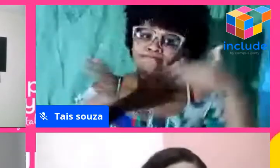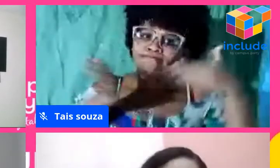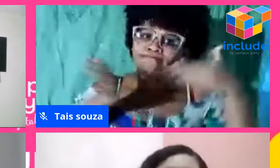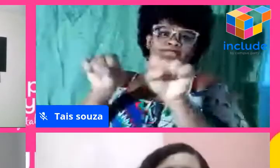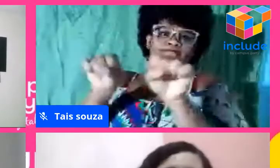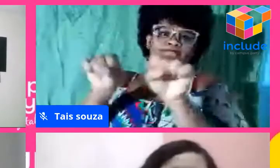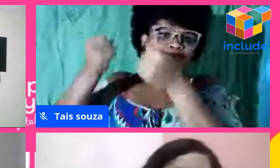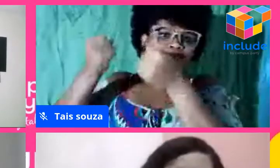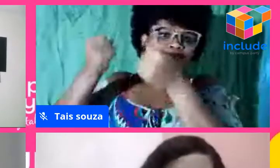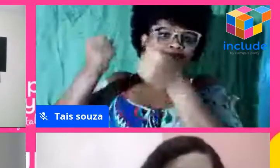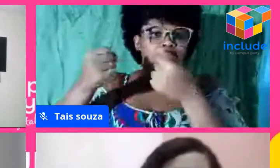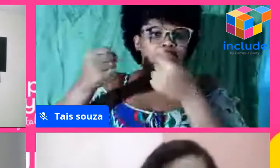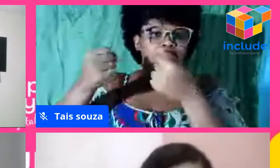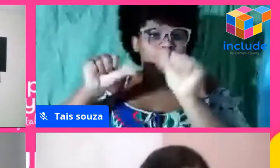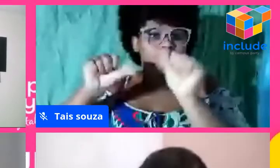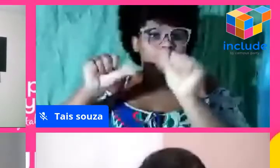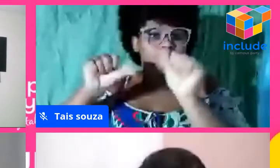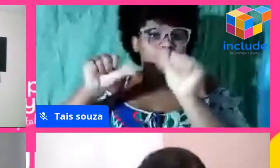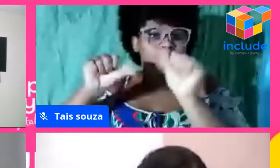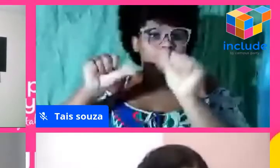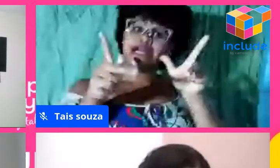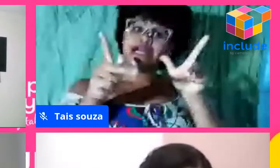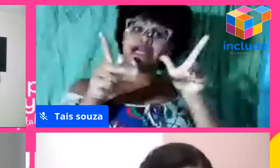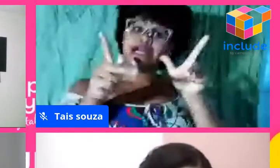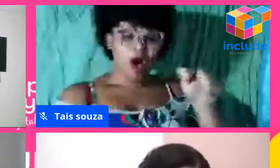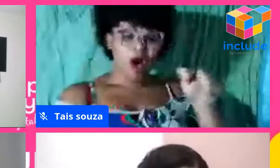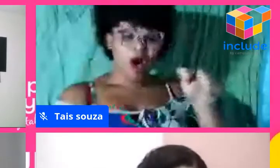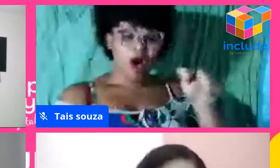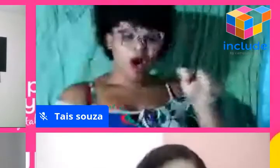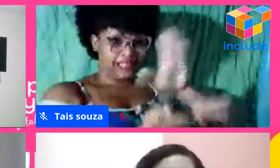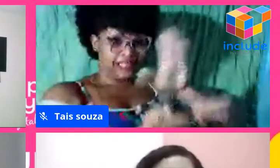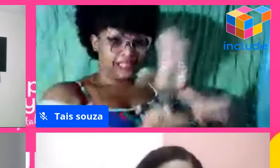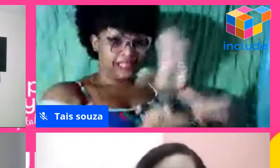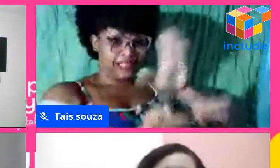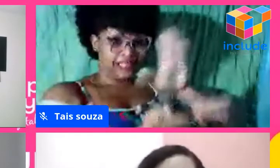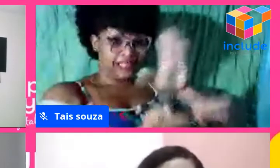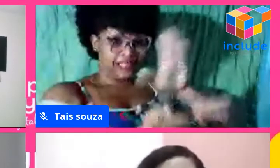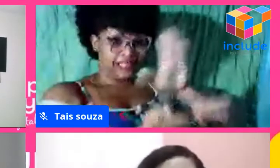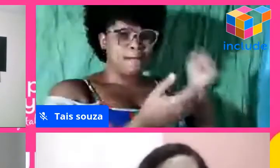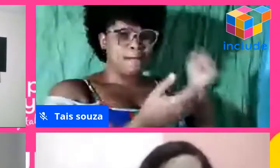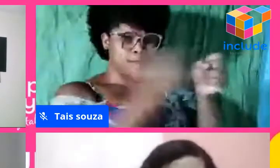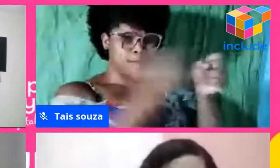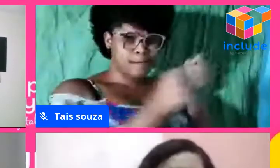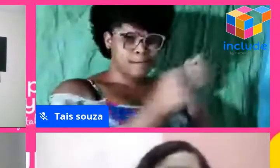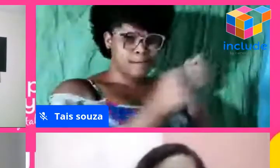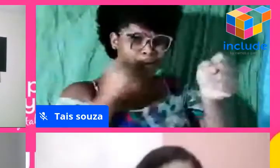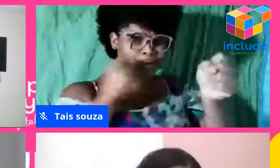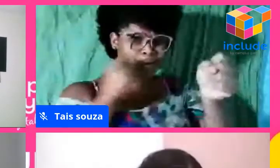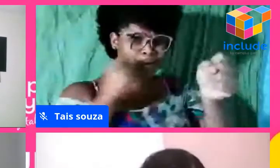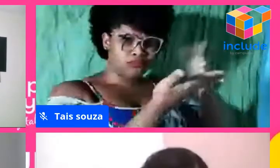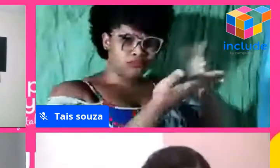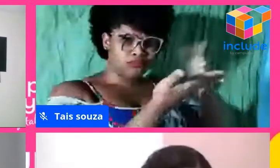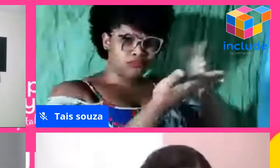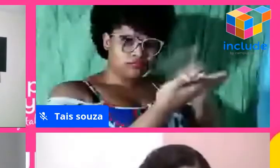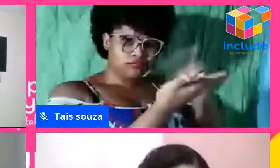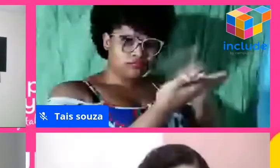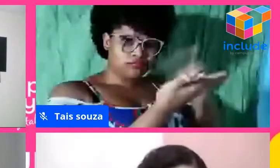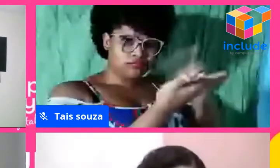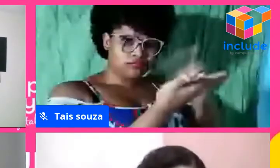nos trazem muitas dificuldades. E nós queremos ser pessoas empoderadas, lutar pelos nossos